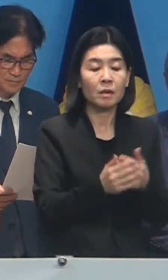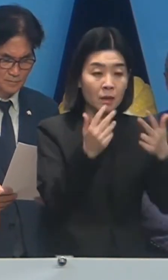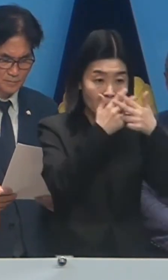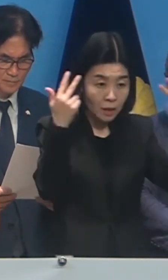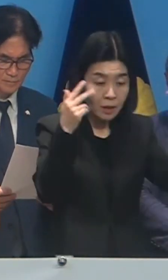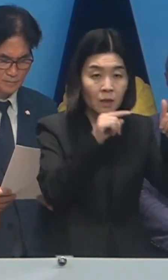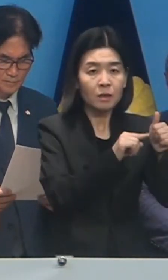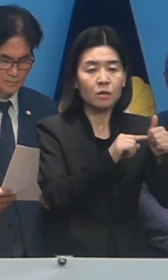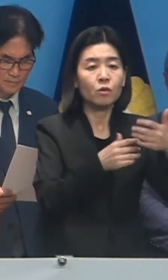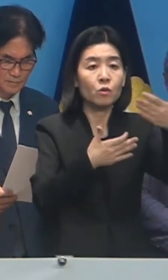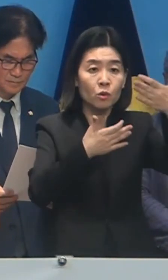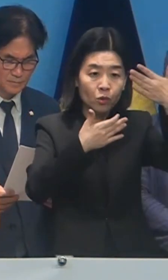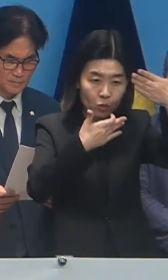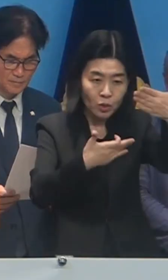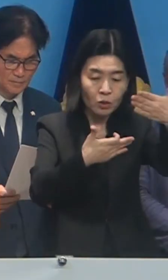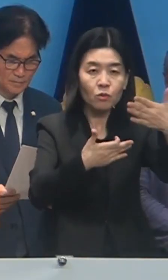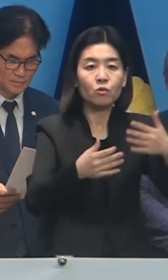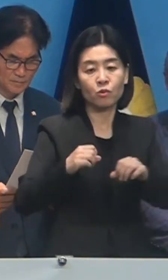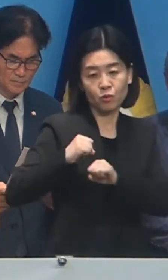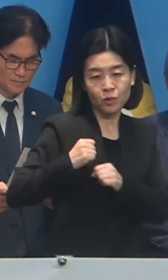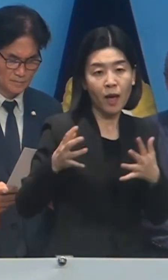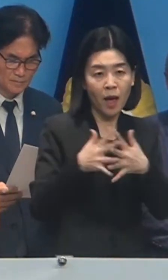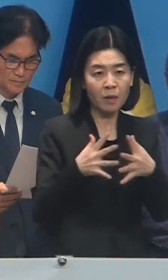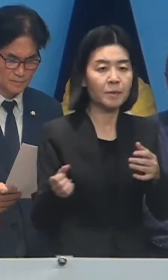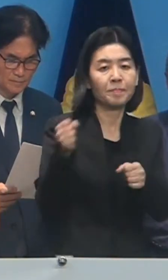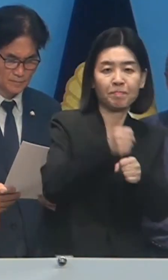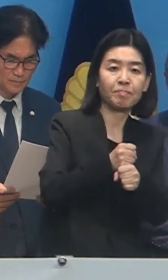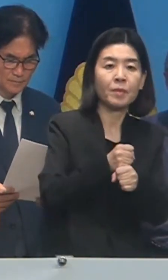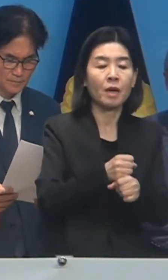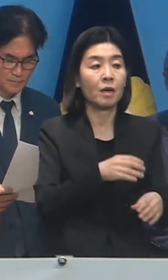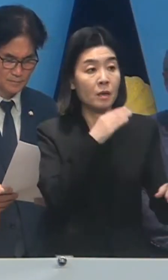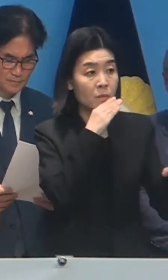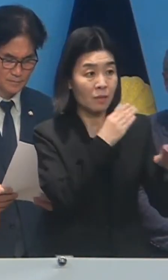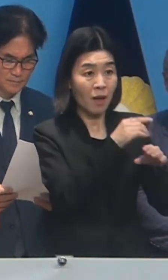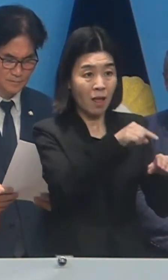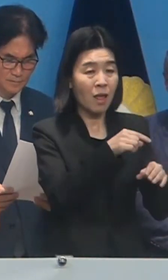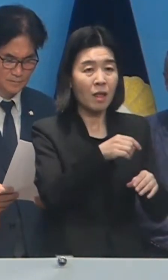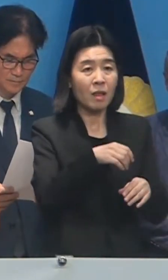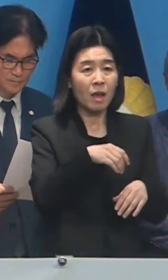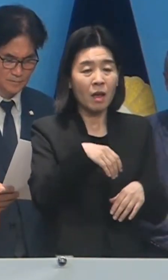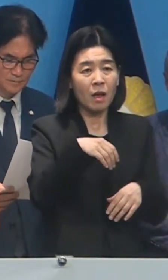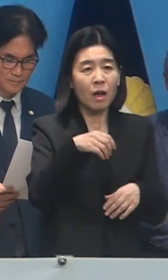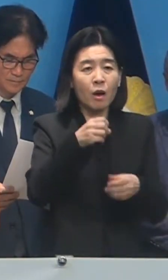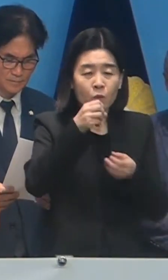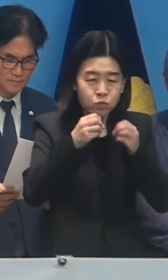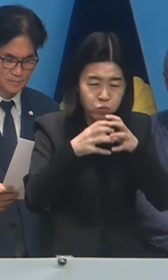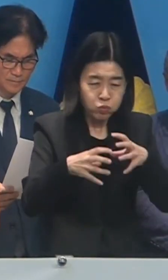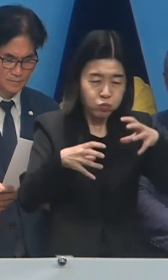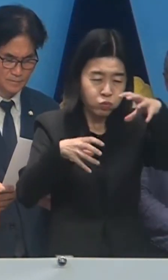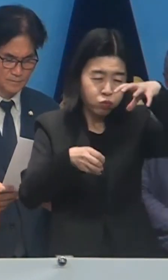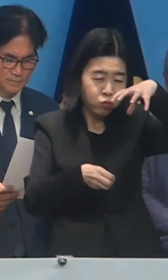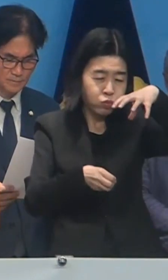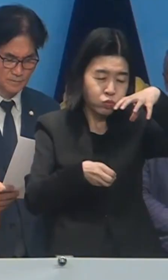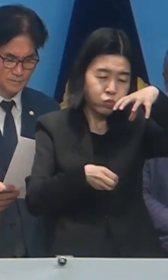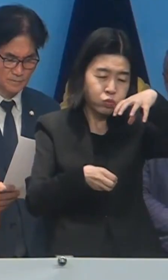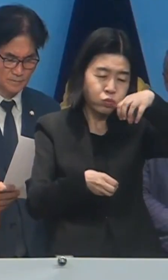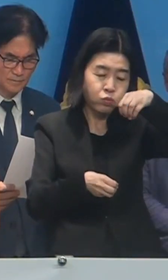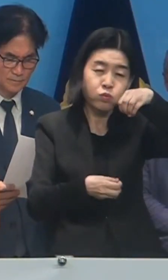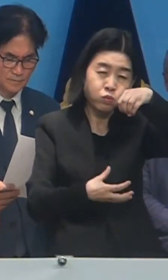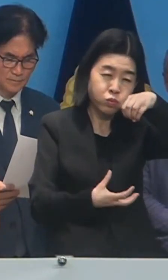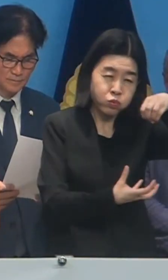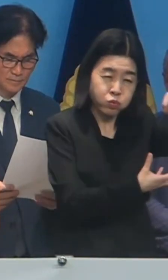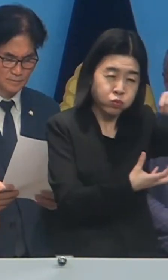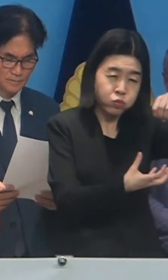후보는 9.19 군사 합의를 복원하고 대북전단과 오물풍선, 대북 대남